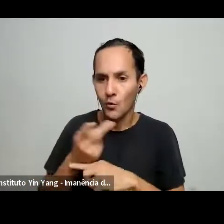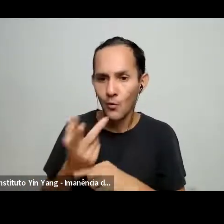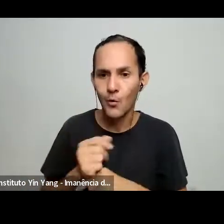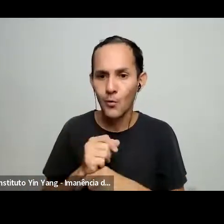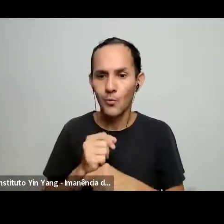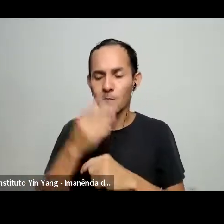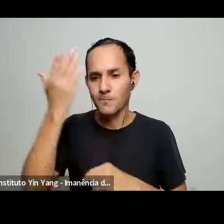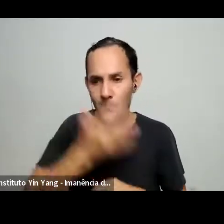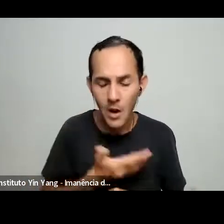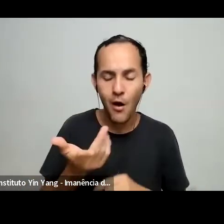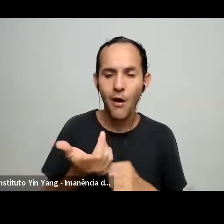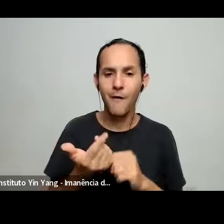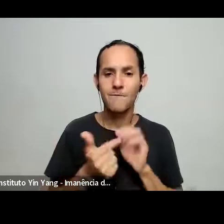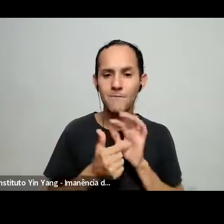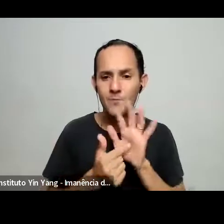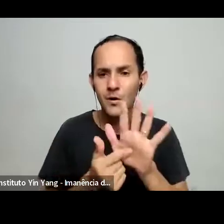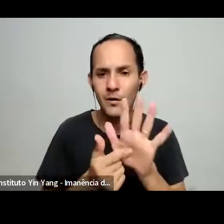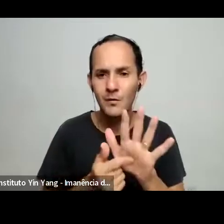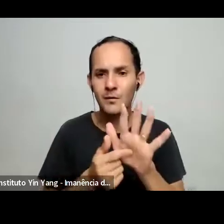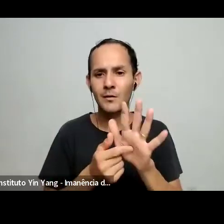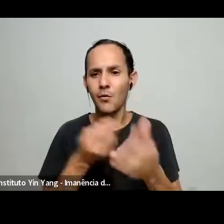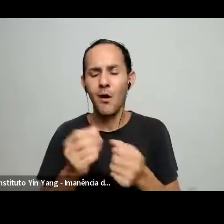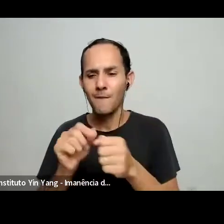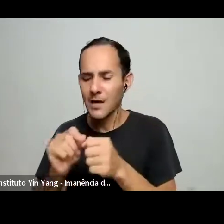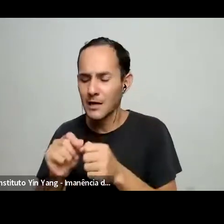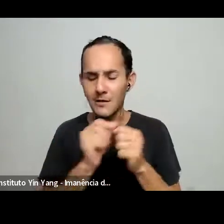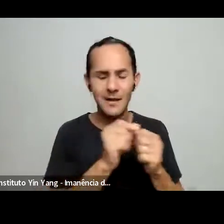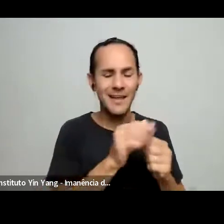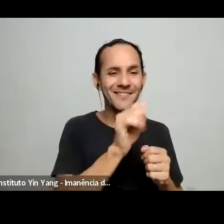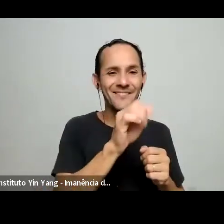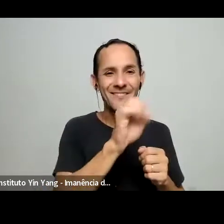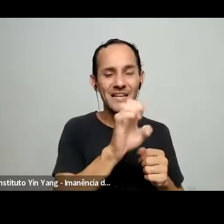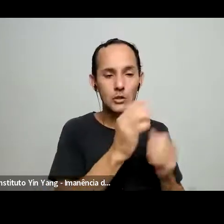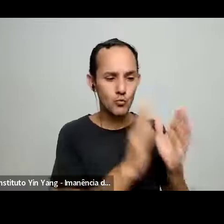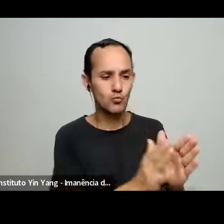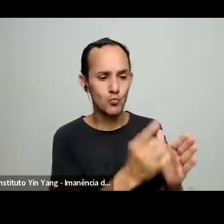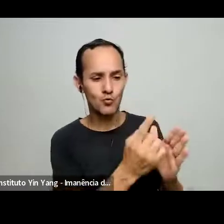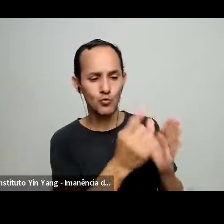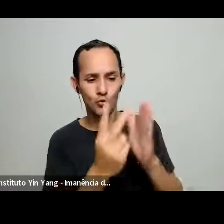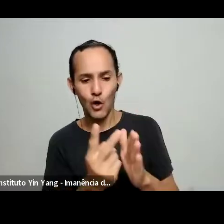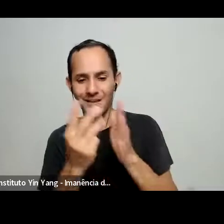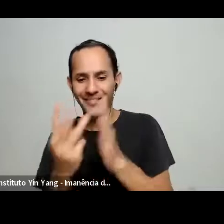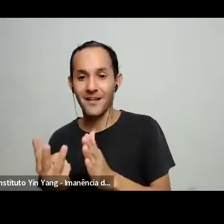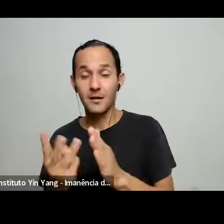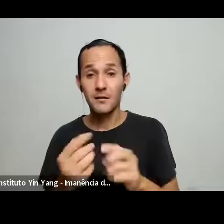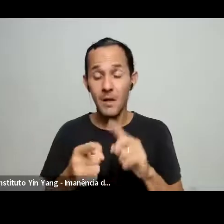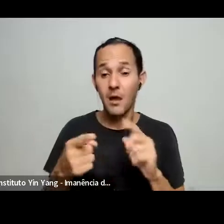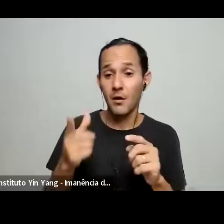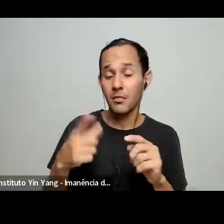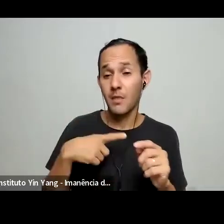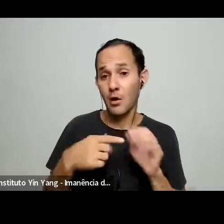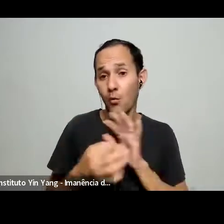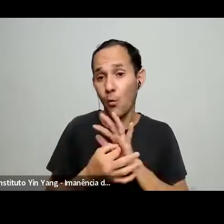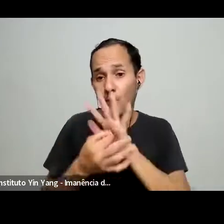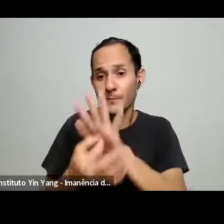métricas, amostras, duplo cego, fase um, fase 2, fase 3. Mas eu tenho uma outra contribuição, eu tenho uma